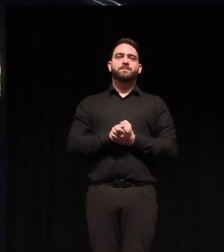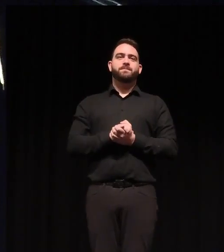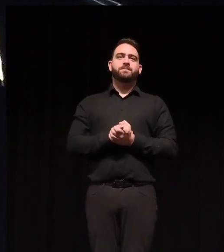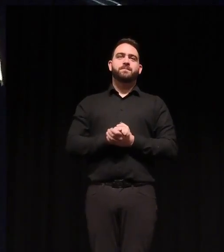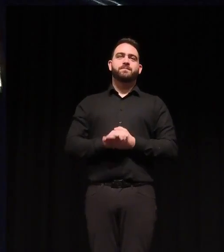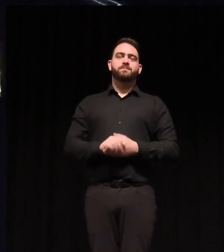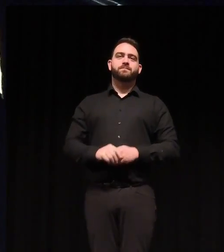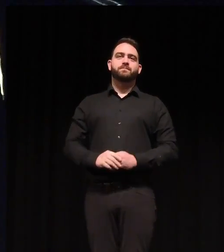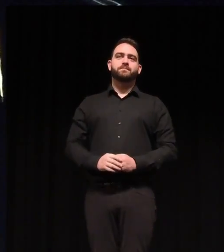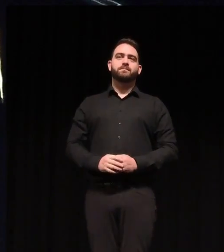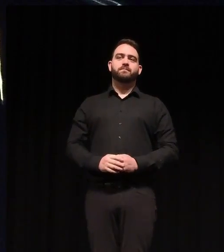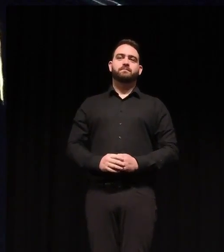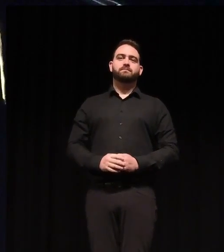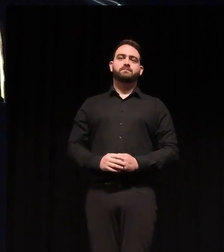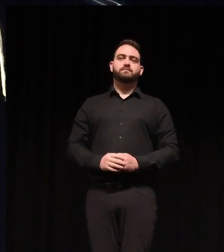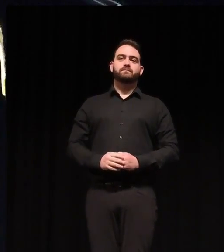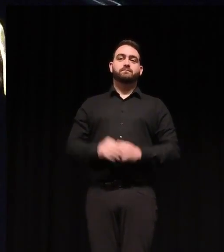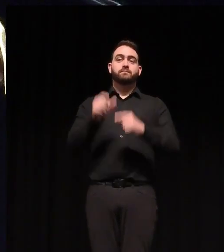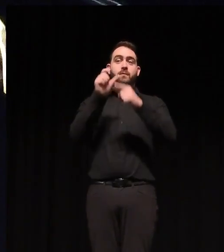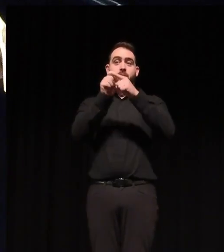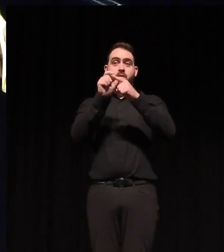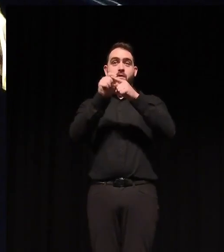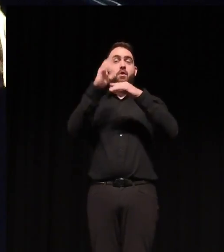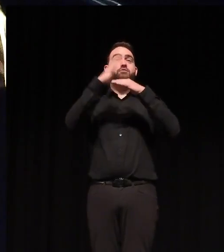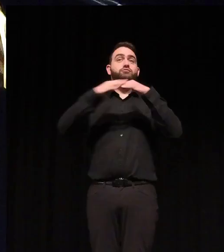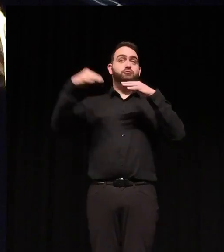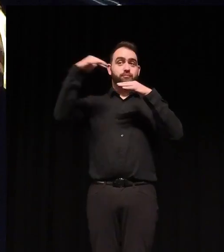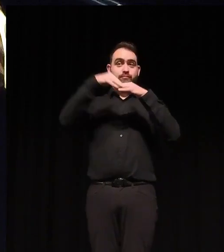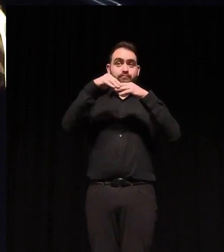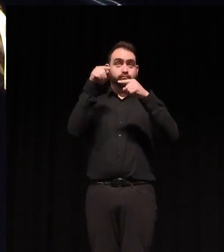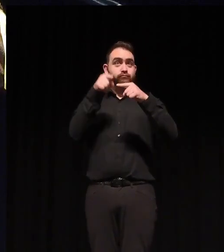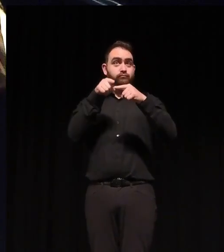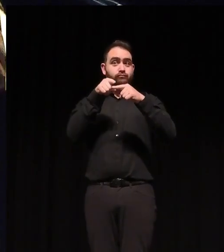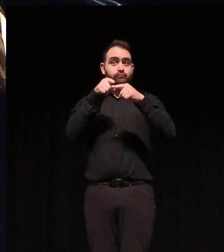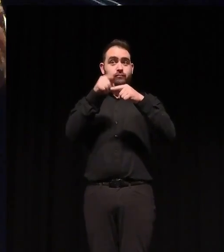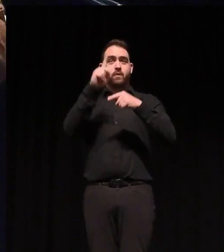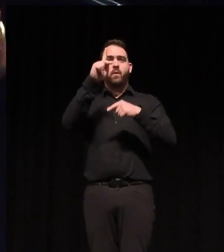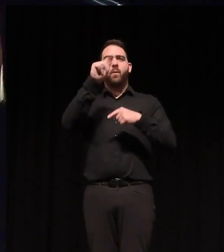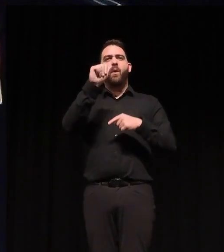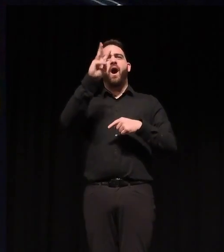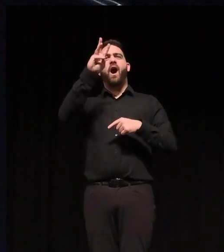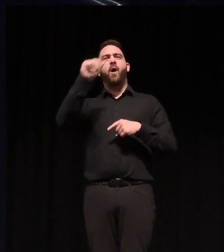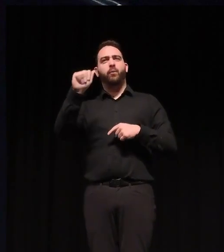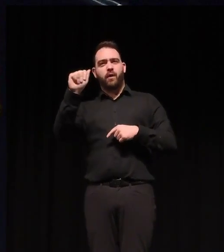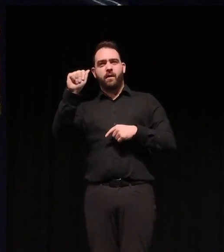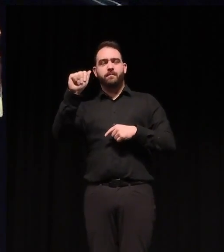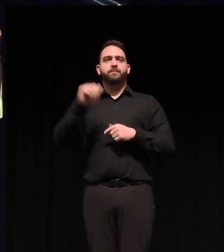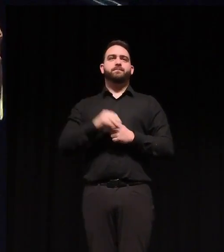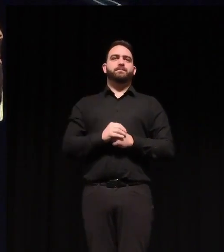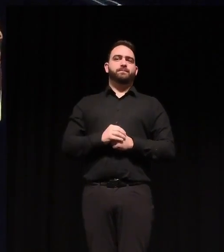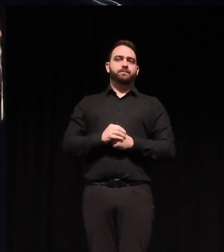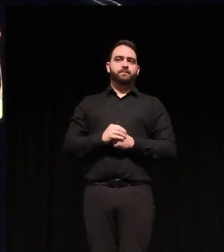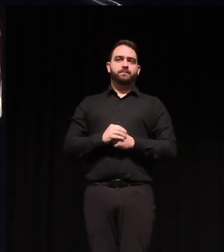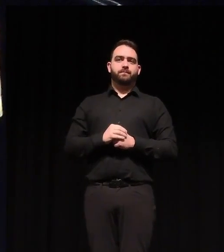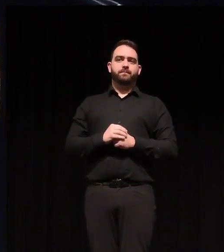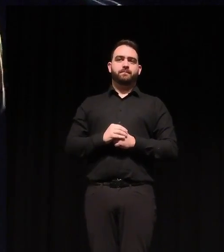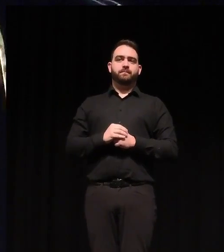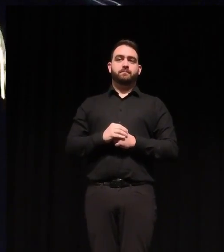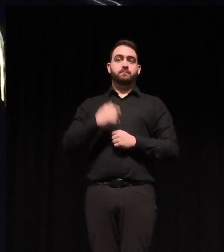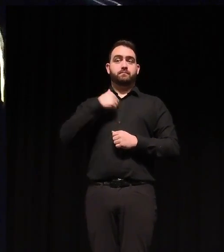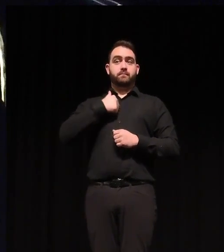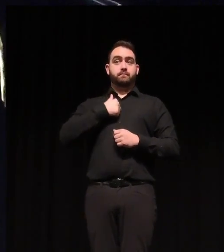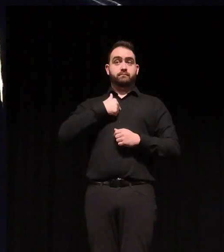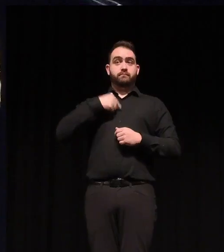Ça veut dire bonjour en langage des Premières Nations. Alors moi, je suis Abénaki et Dakota.